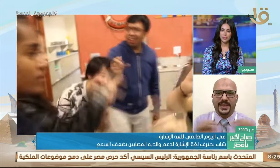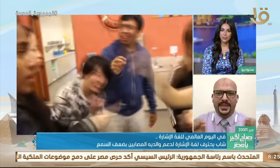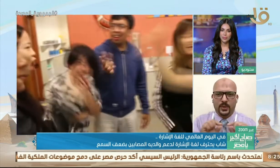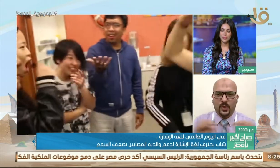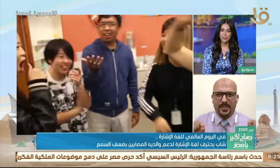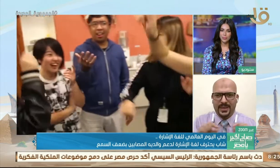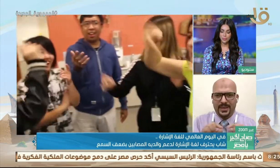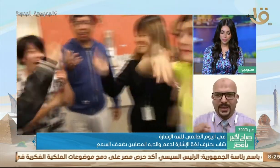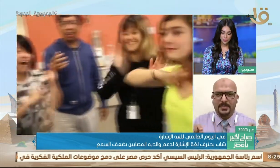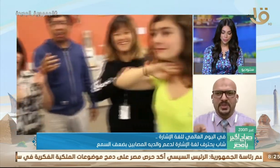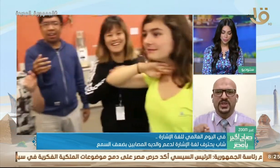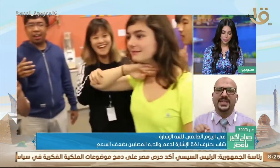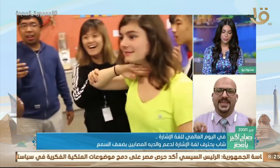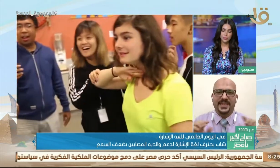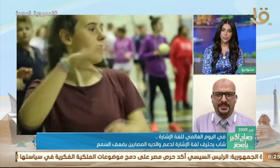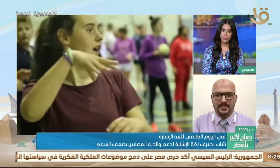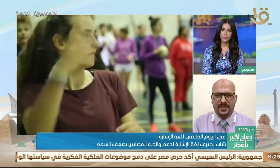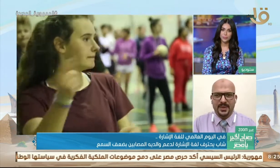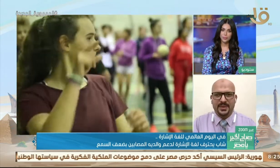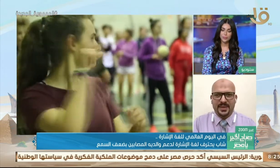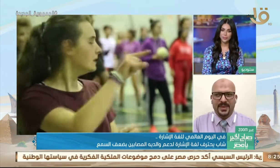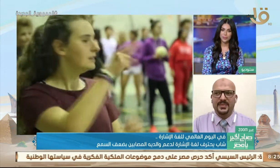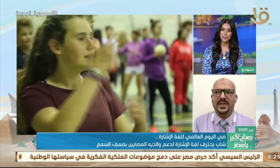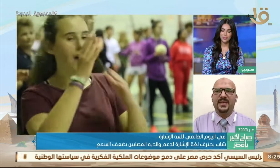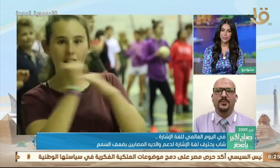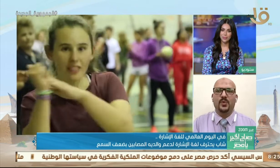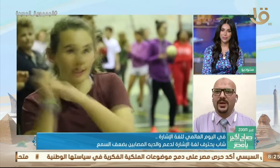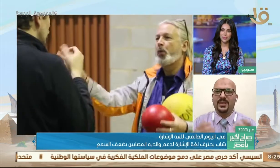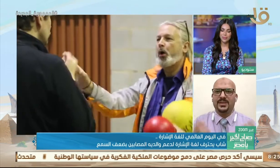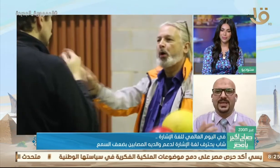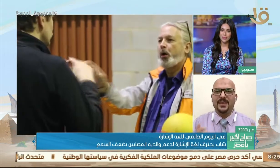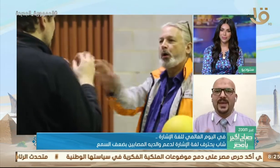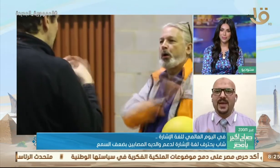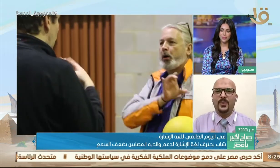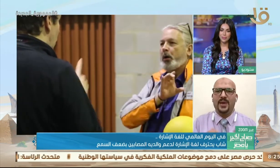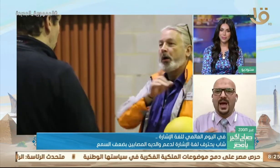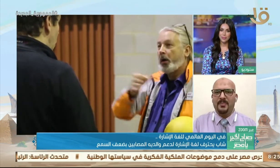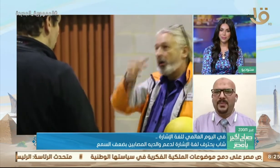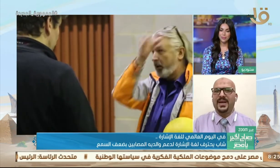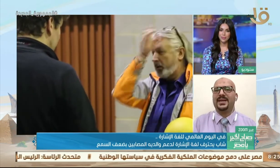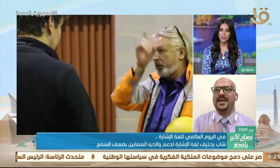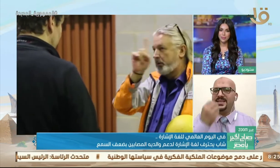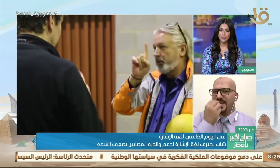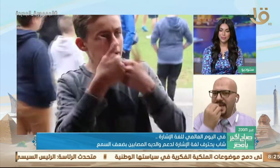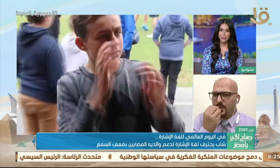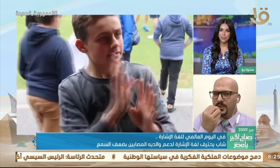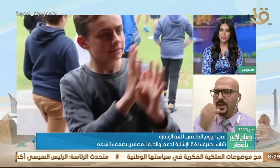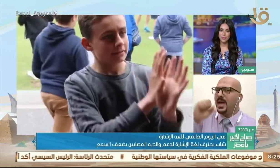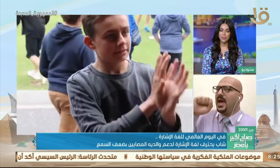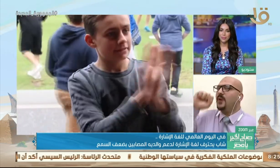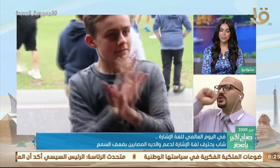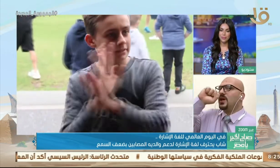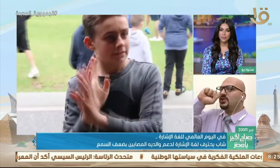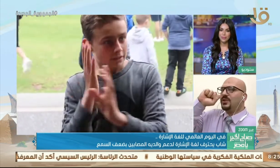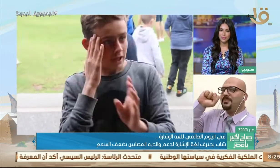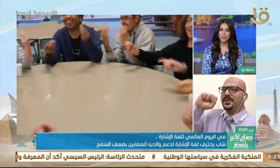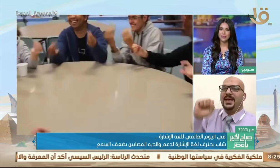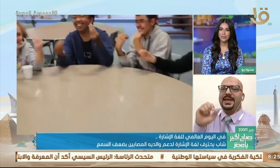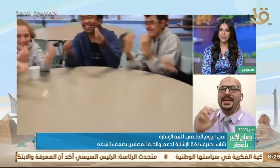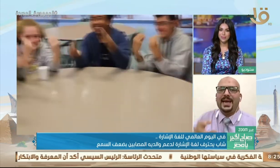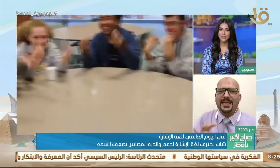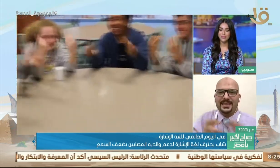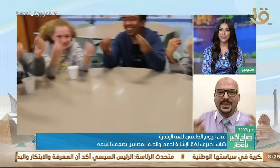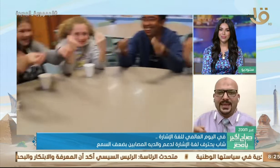بركبش الجمل بشكل سليم تمام، لكن مجرد ان انا بحاول اعبر عن انا عايز اكل عاوز